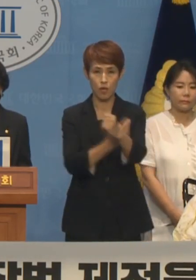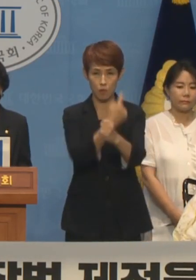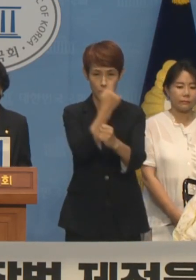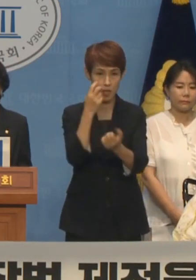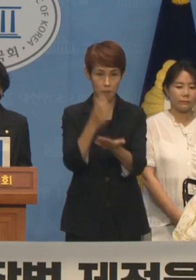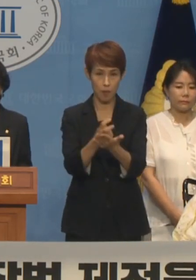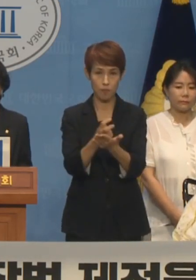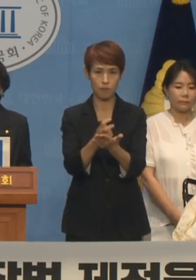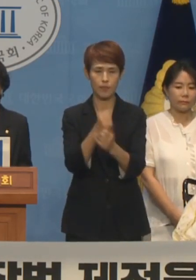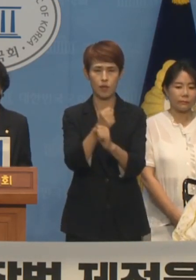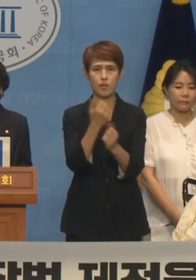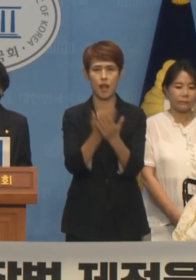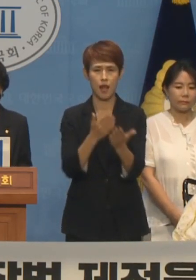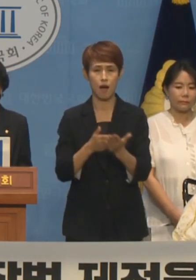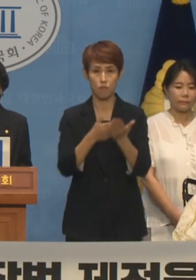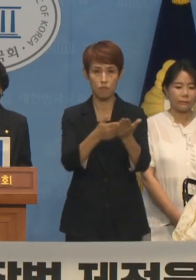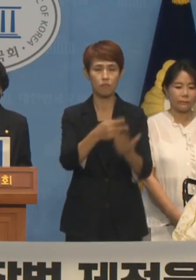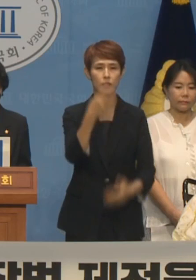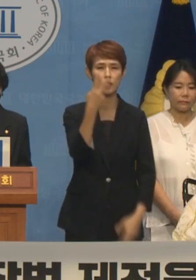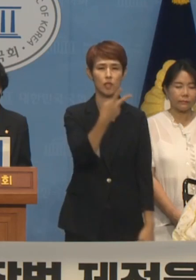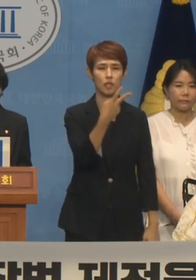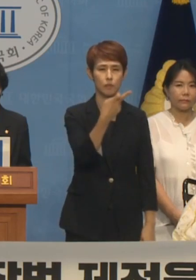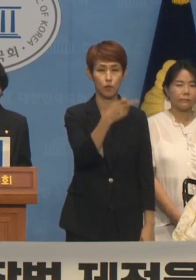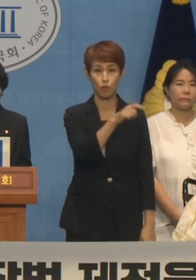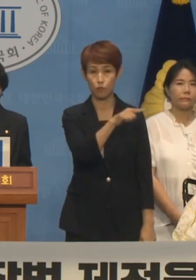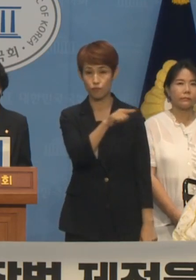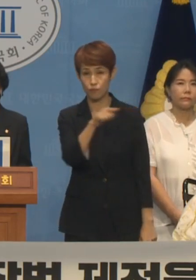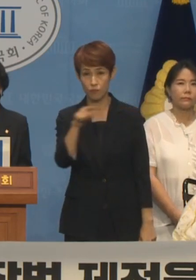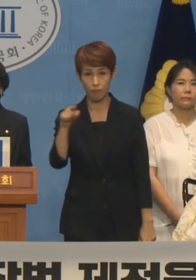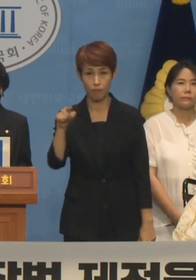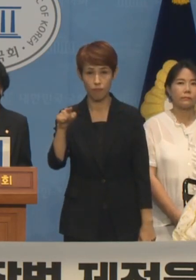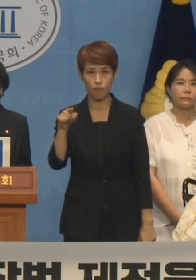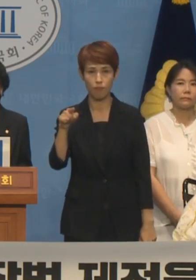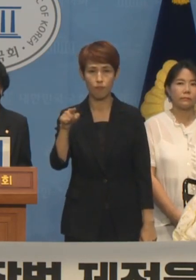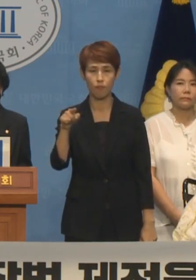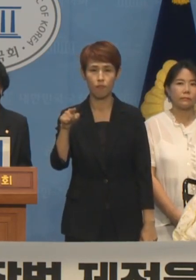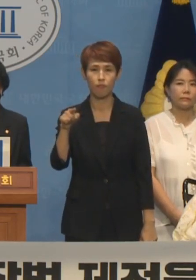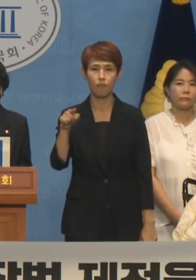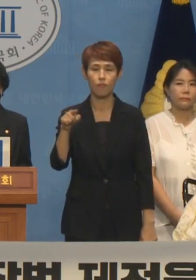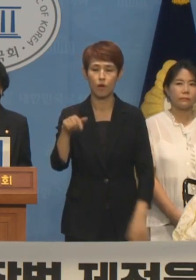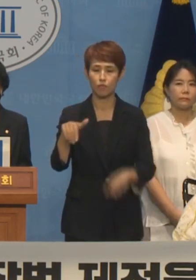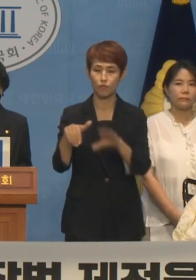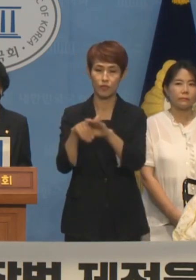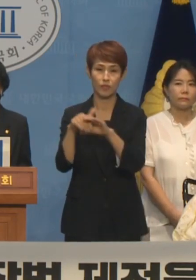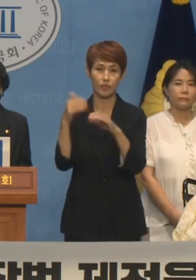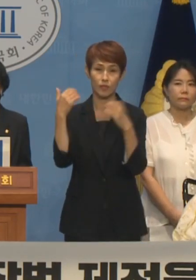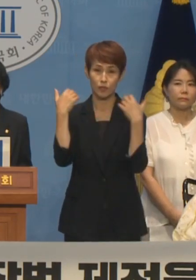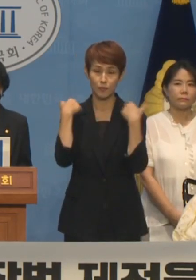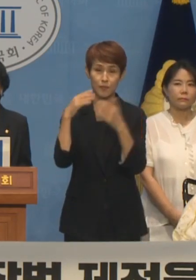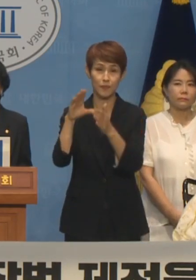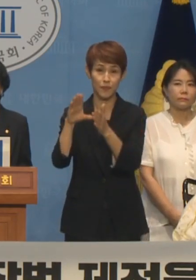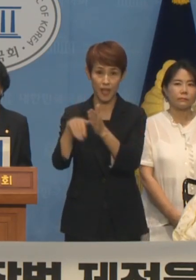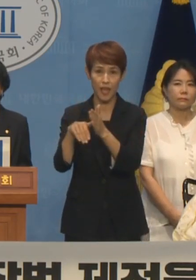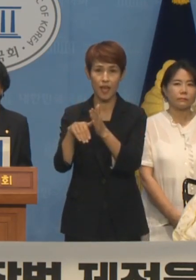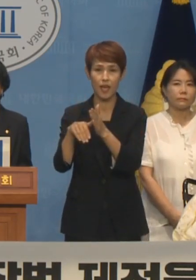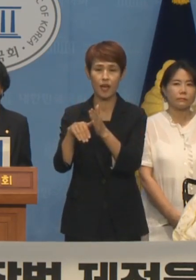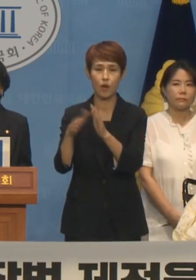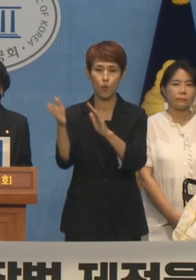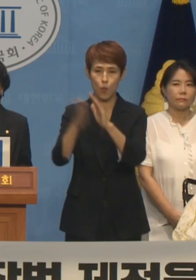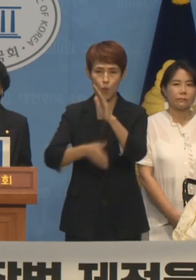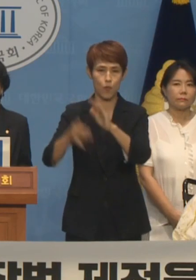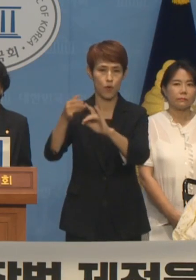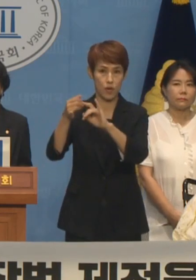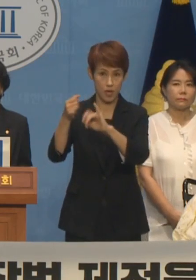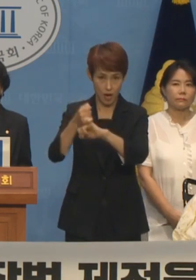제정 논의는 2012년부터 시작되어 지난 문재인 정부에서는